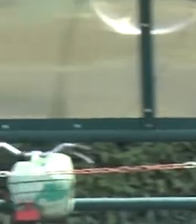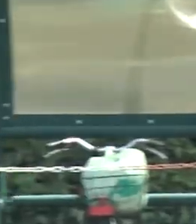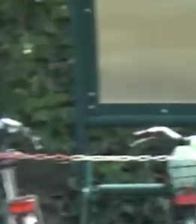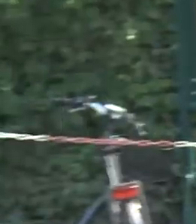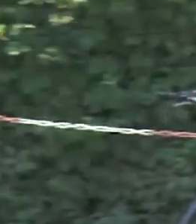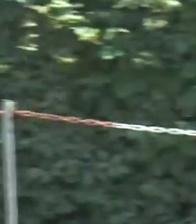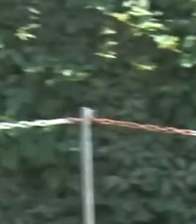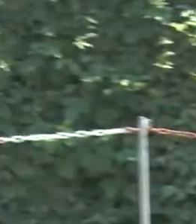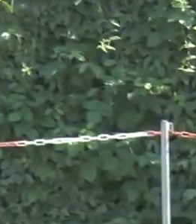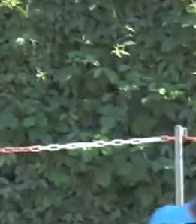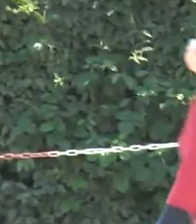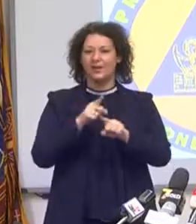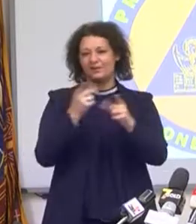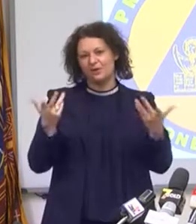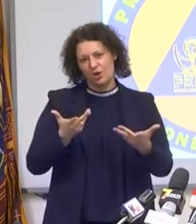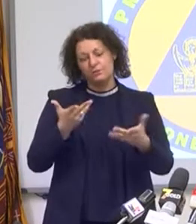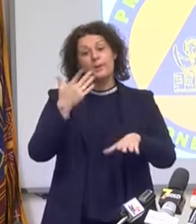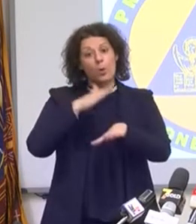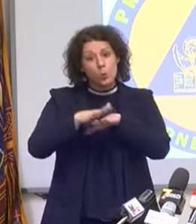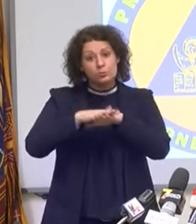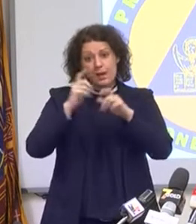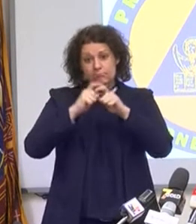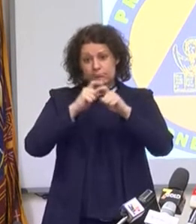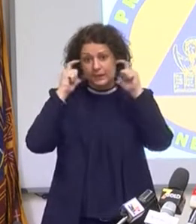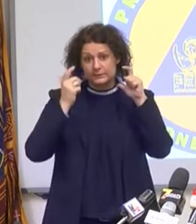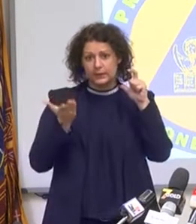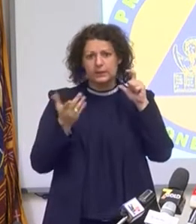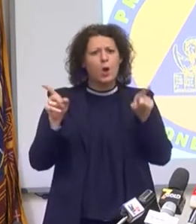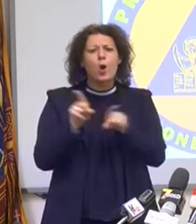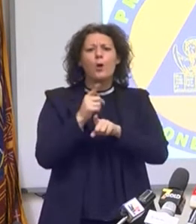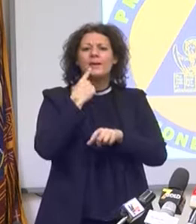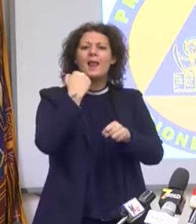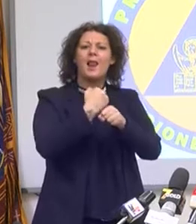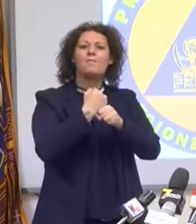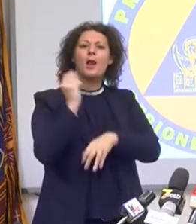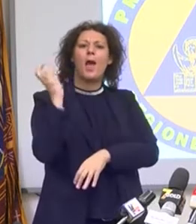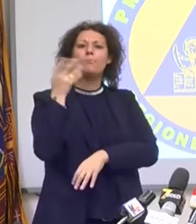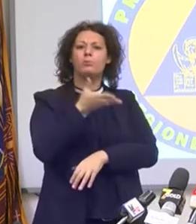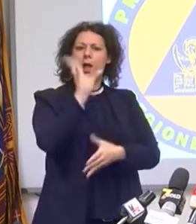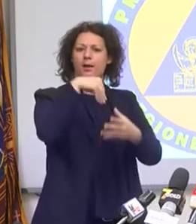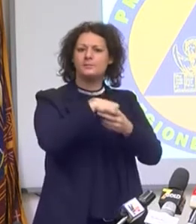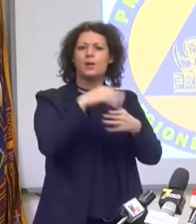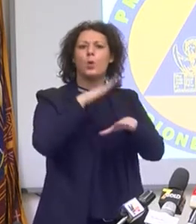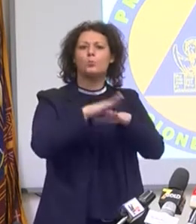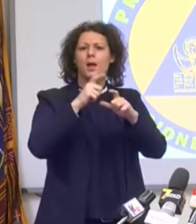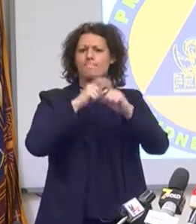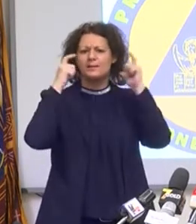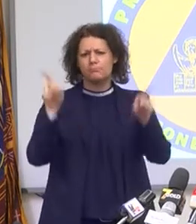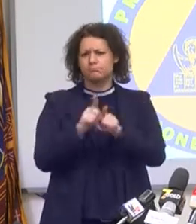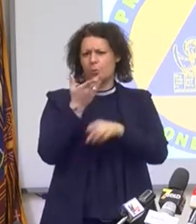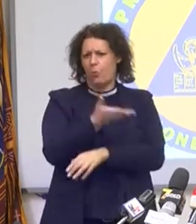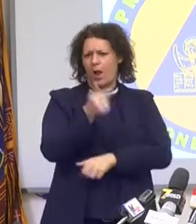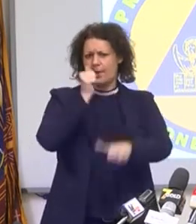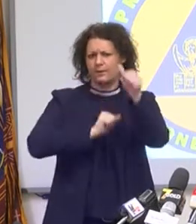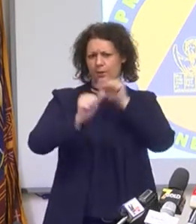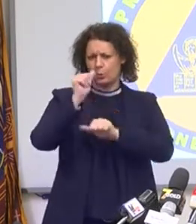se portate la mascherina pensate che sua musa la mascherina chirurgica come questa e la portata bene col naso coperto